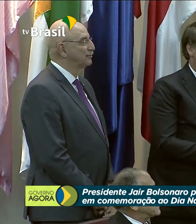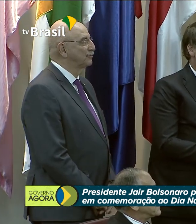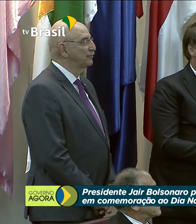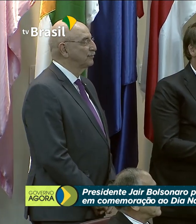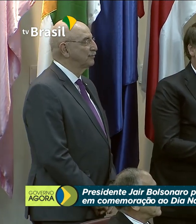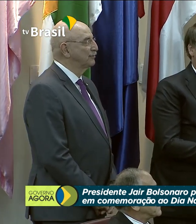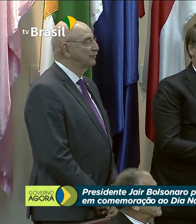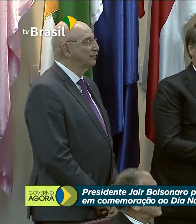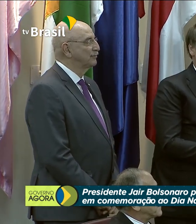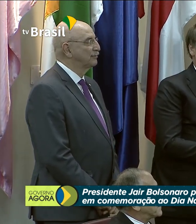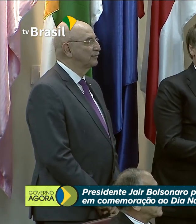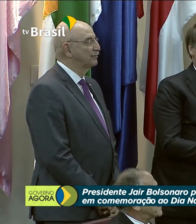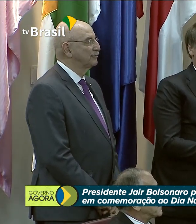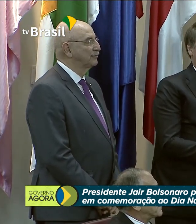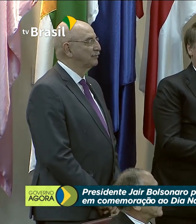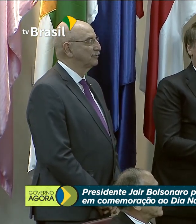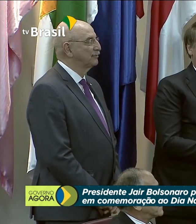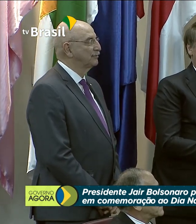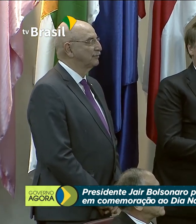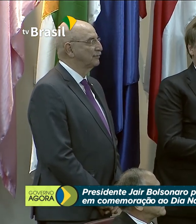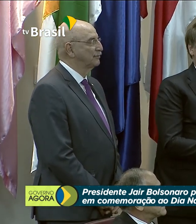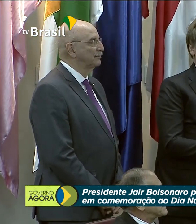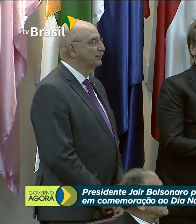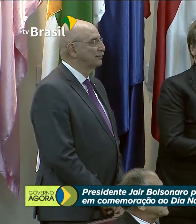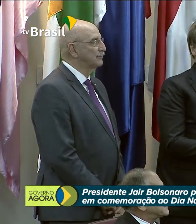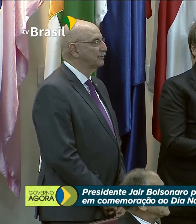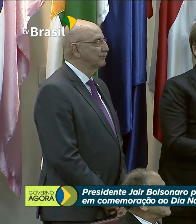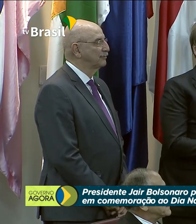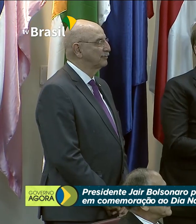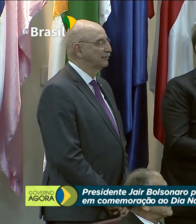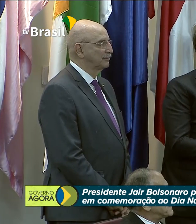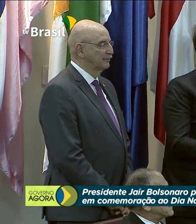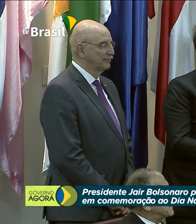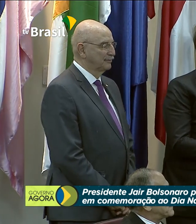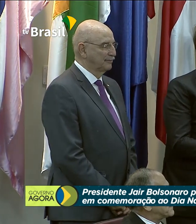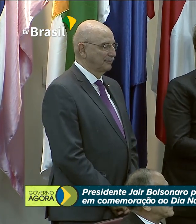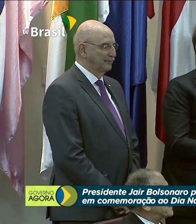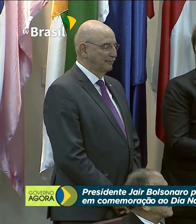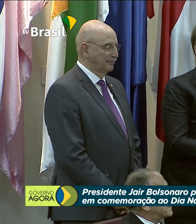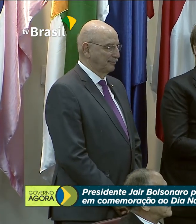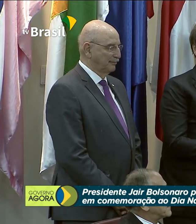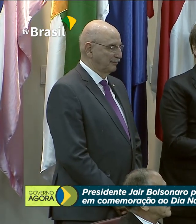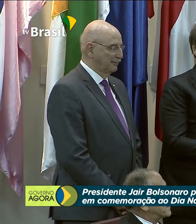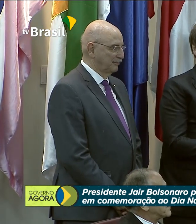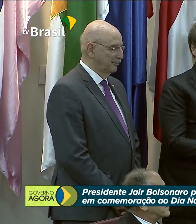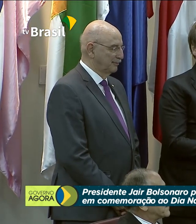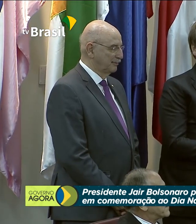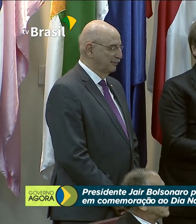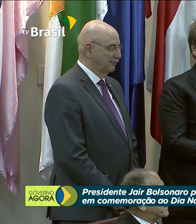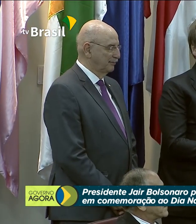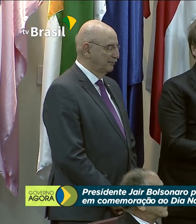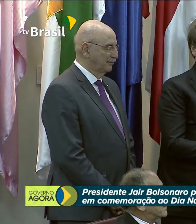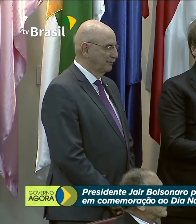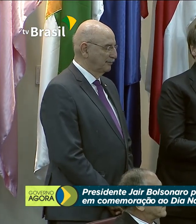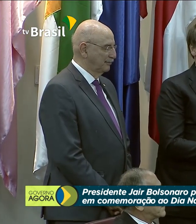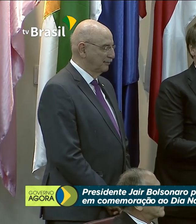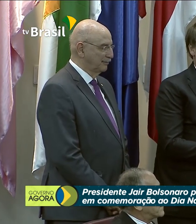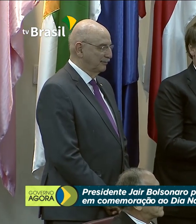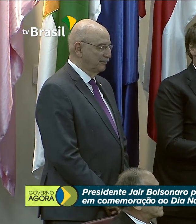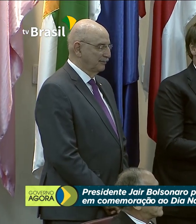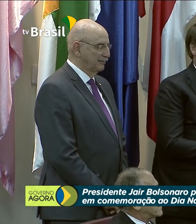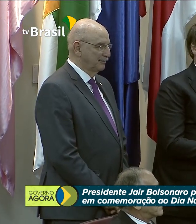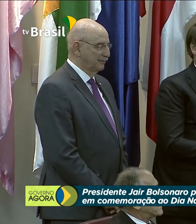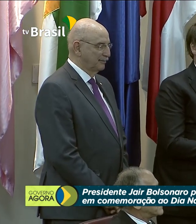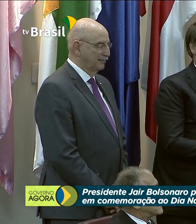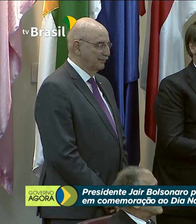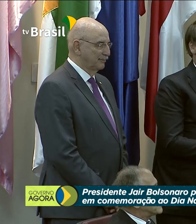com 405 gols marcados em 750 partidas. Pepe ganhou duas Copas do Mundo pela seleção